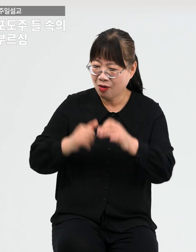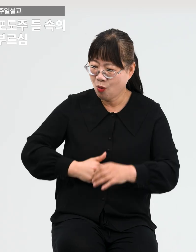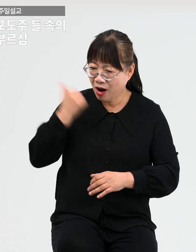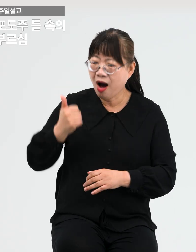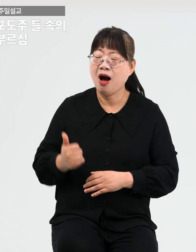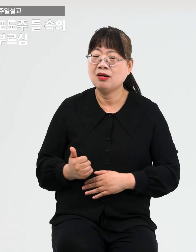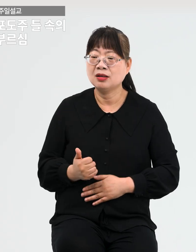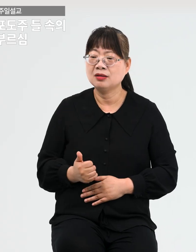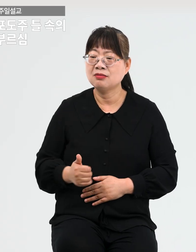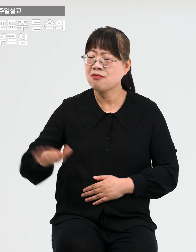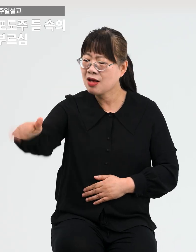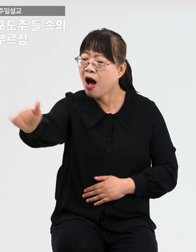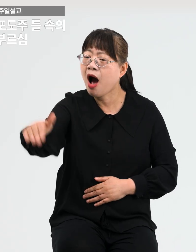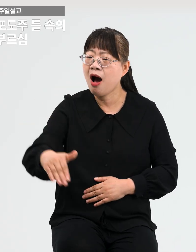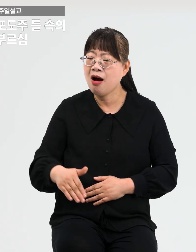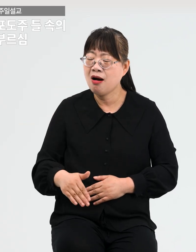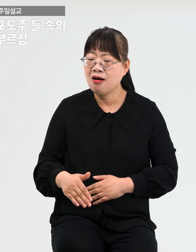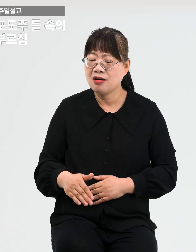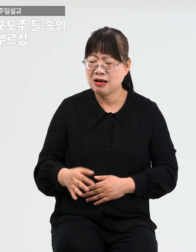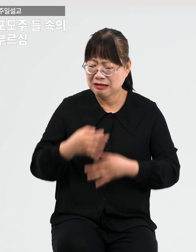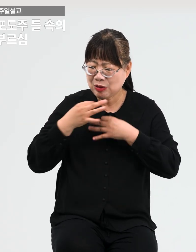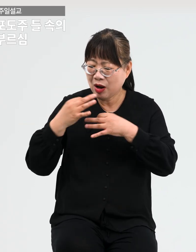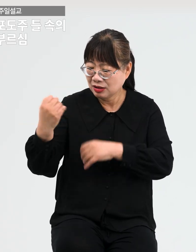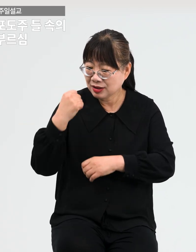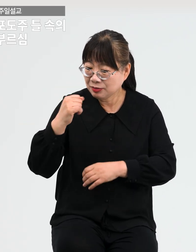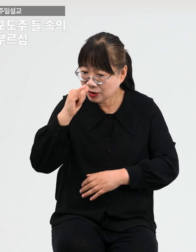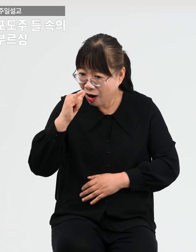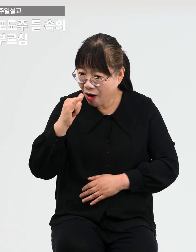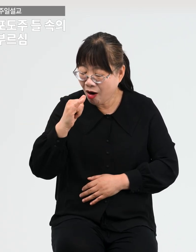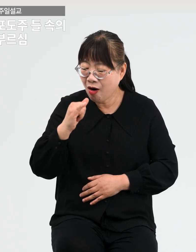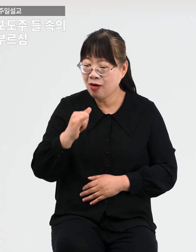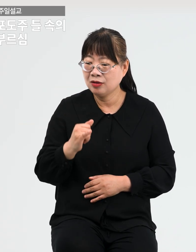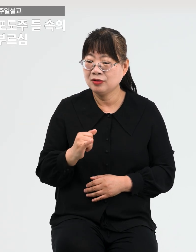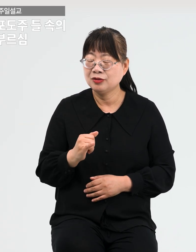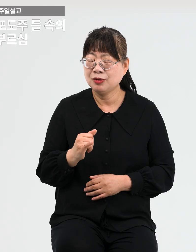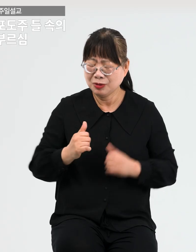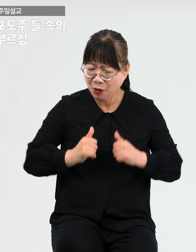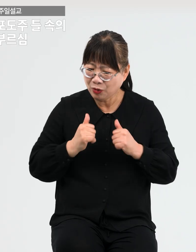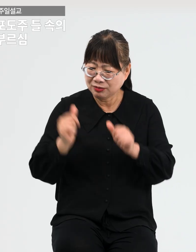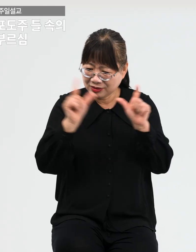이놈아 그렇게 소리 지를 힘 가지고 살면 되지.